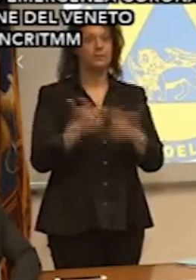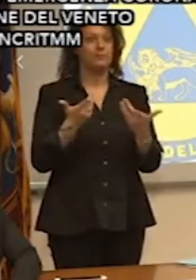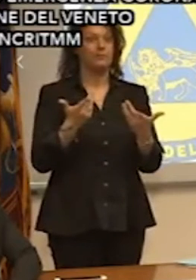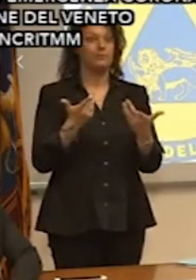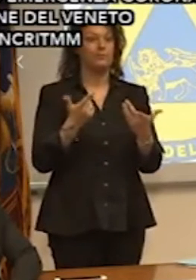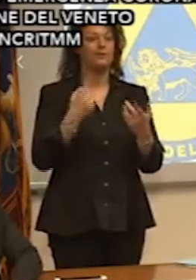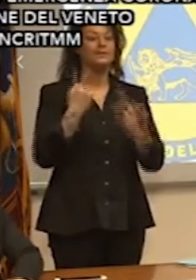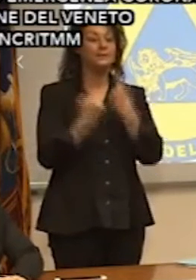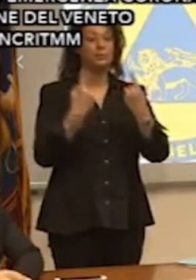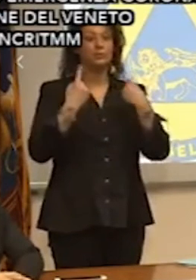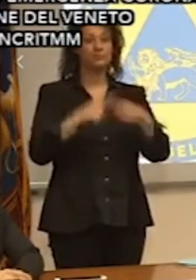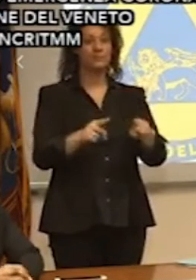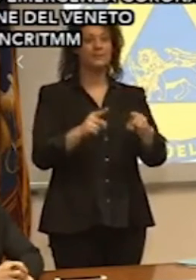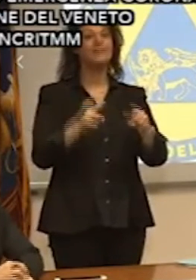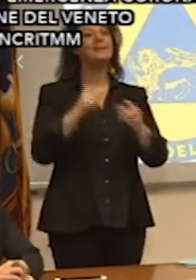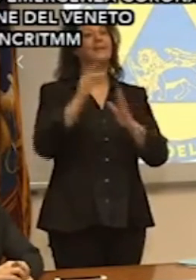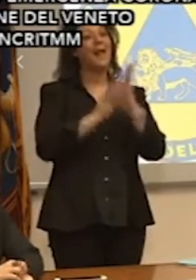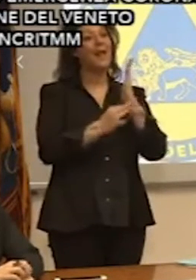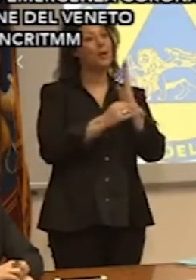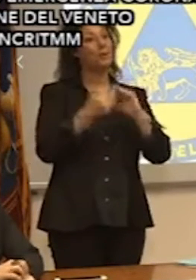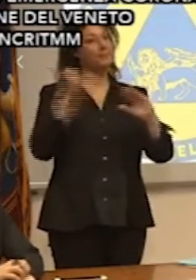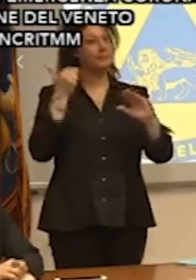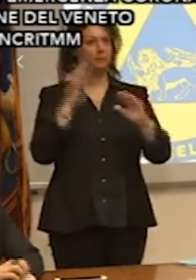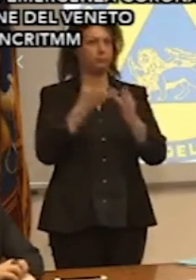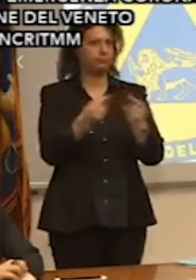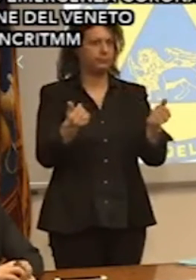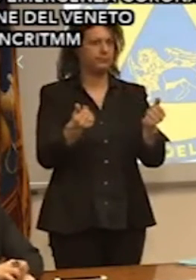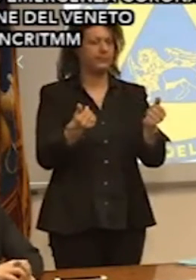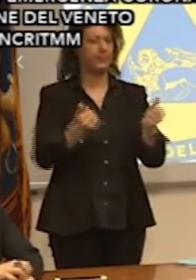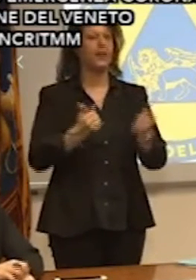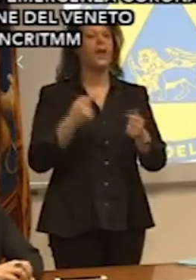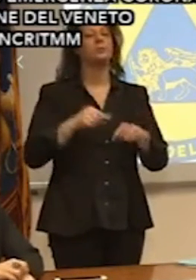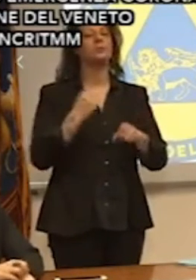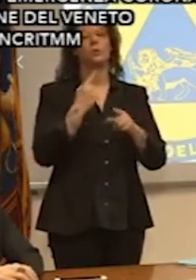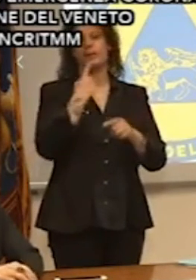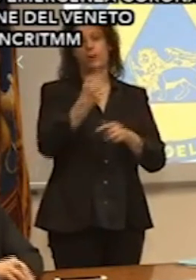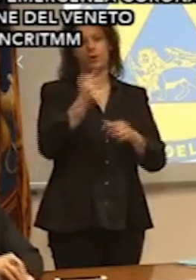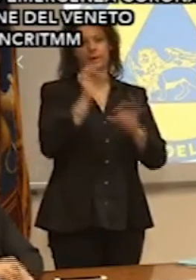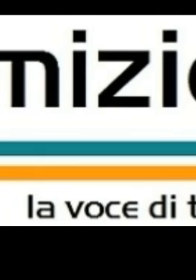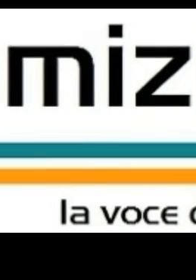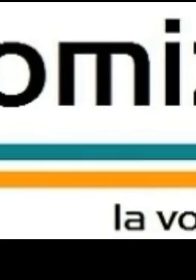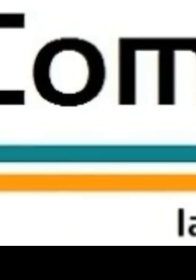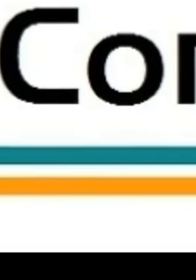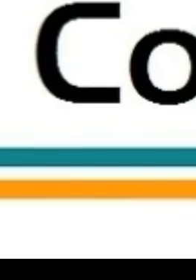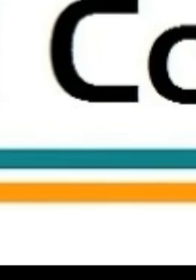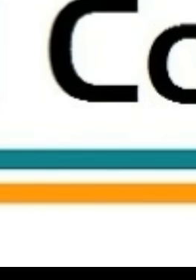vi anticipo nulla perché è pur vero che dobbiamo fare un'analisi approfondita rispetto a alcuni temi.